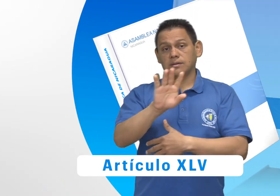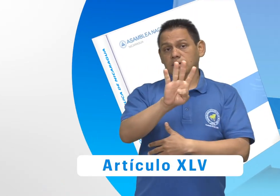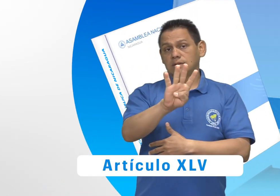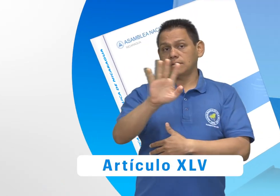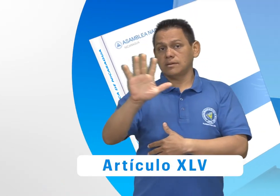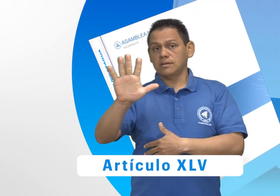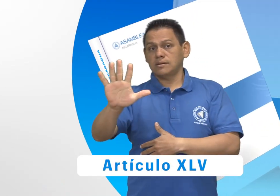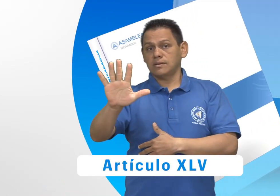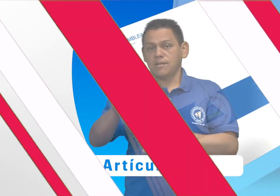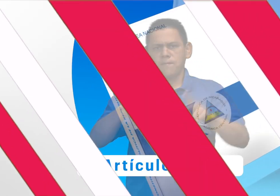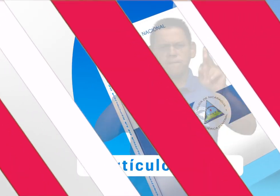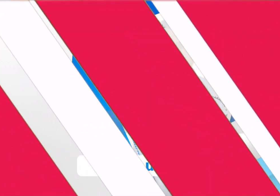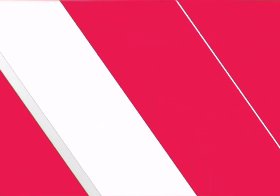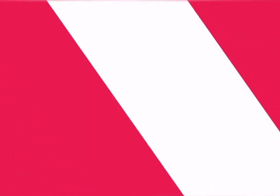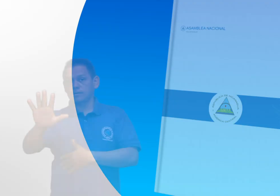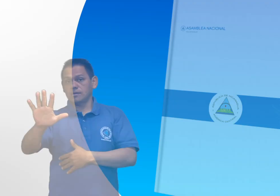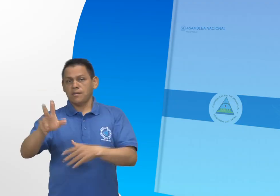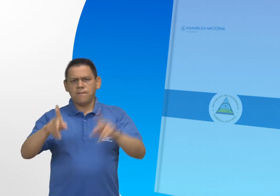Artículo 45.